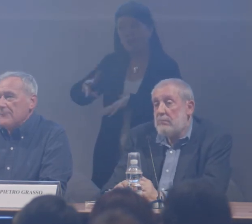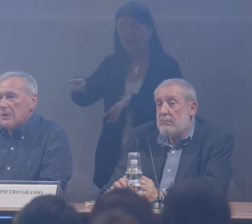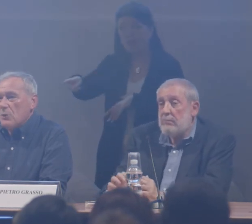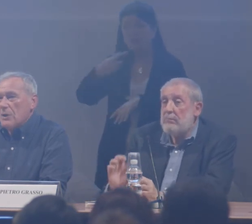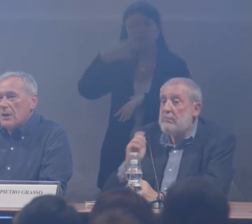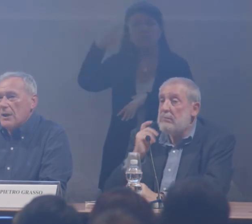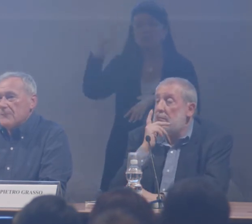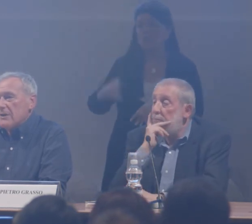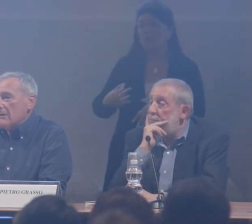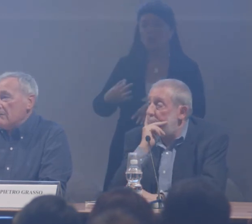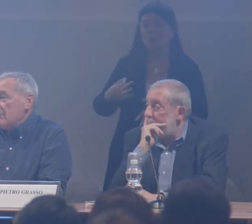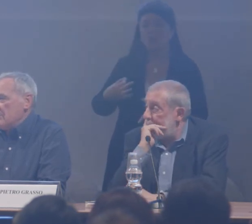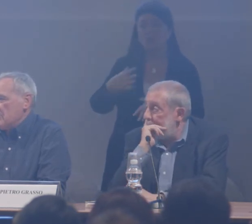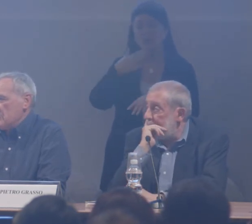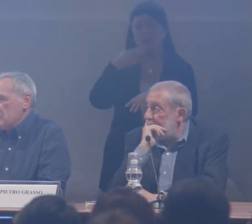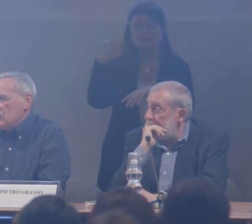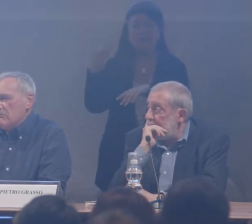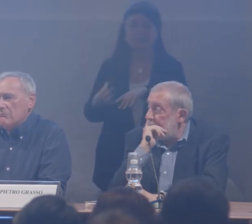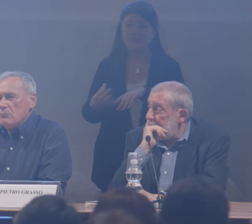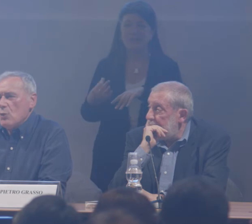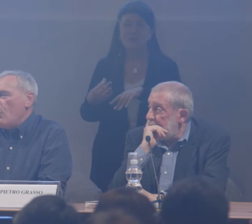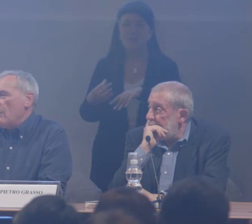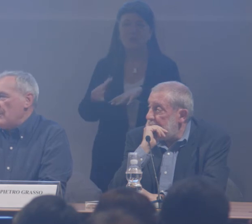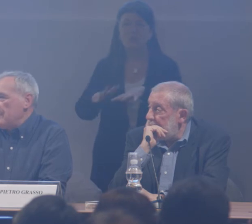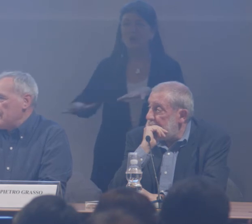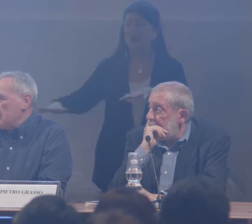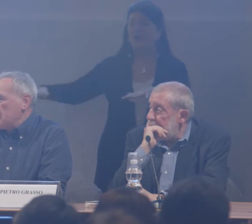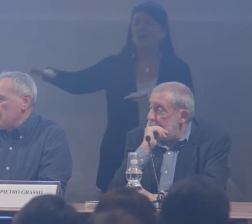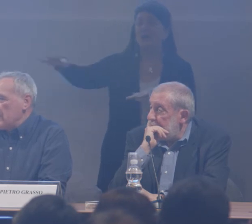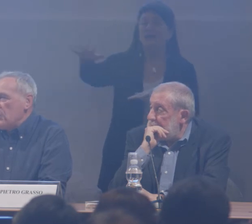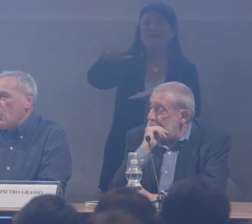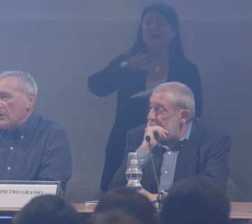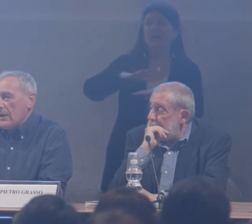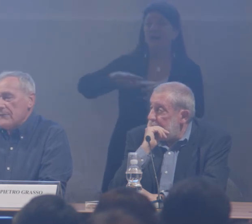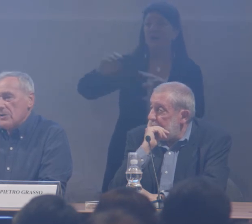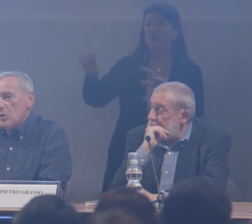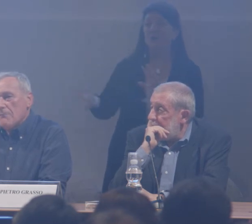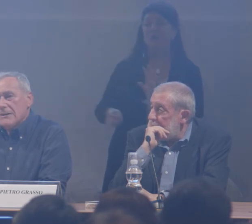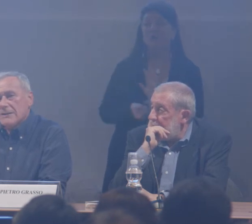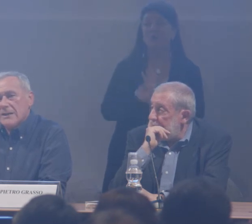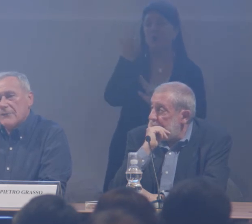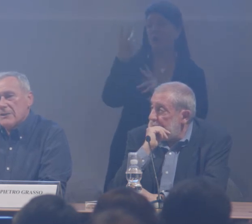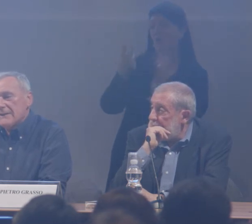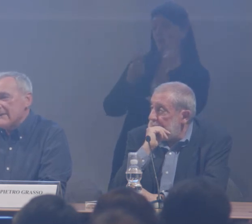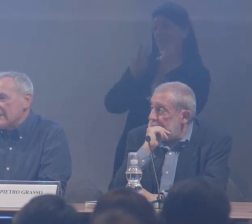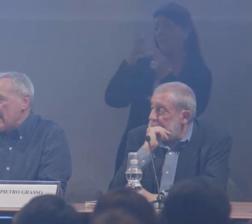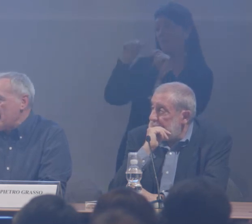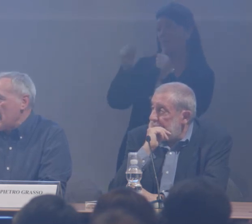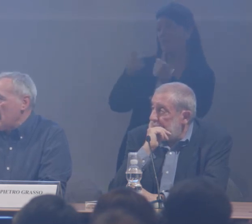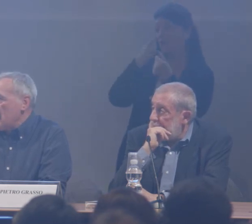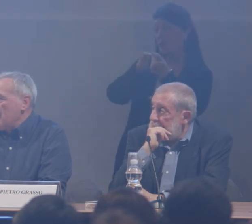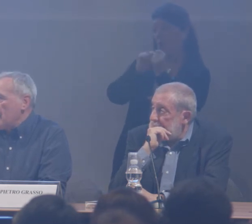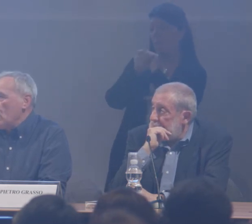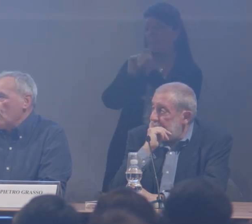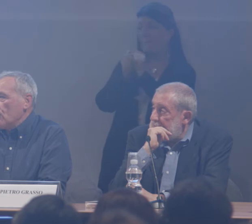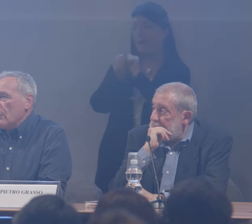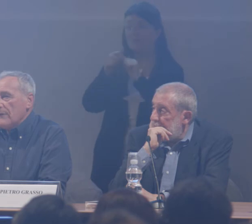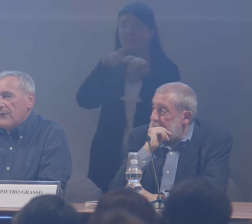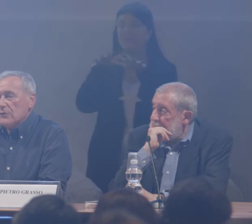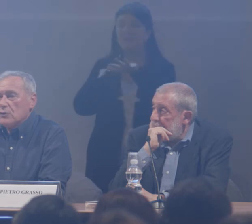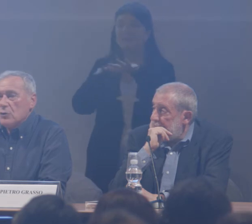che quella nuova visione di combattere il sistema